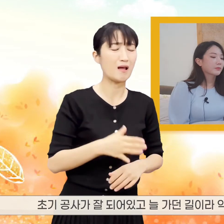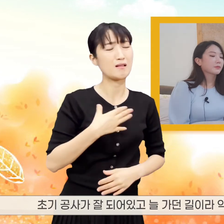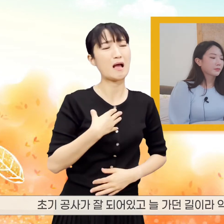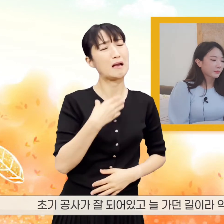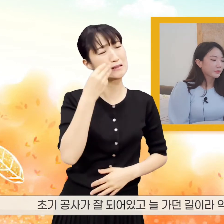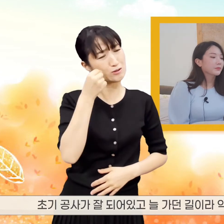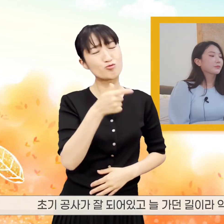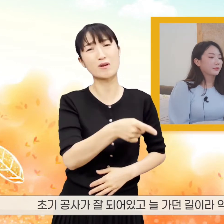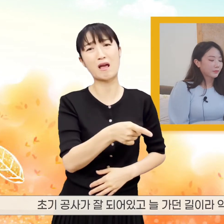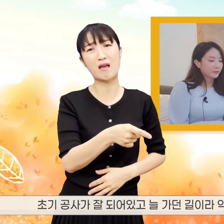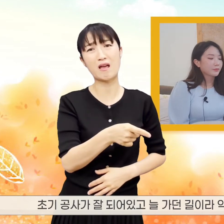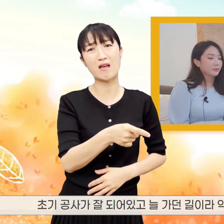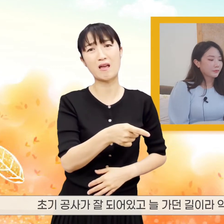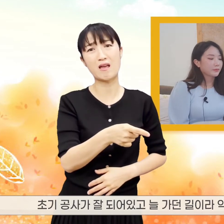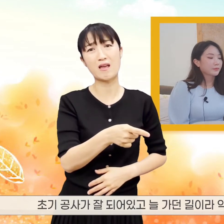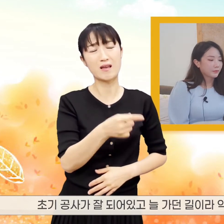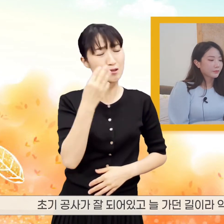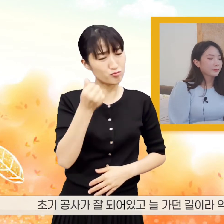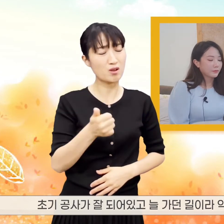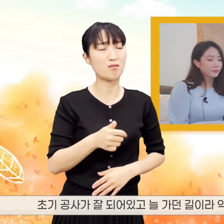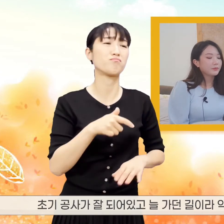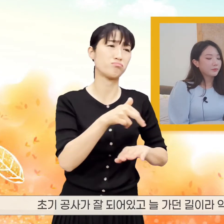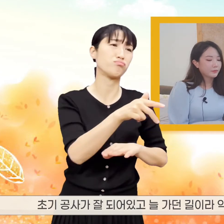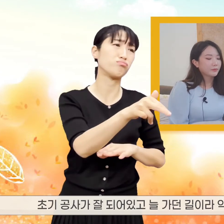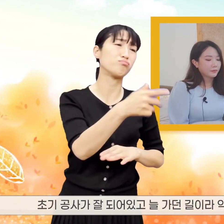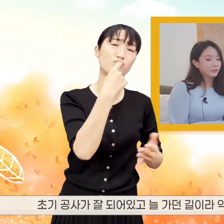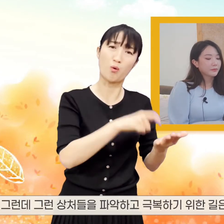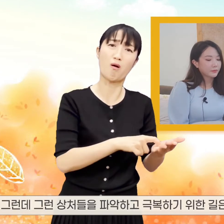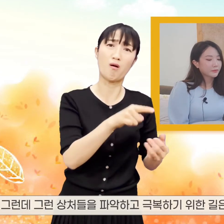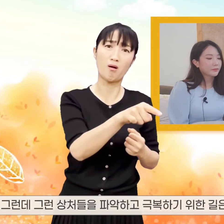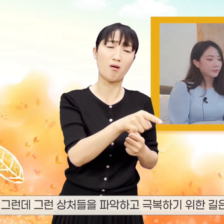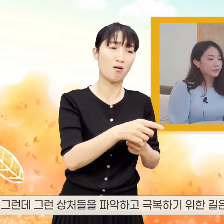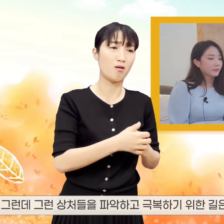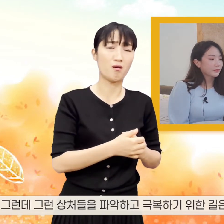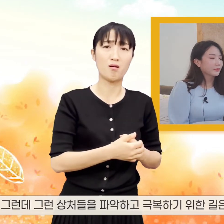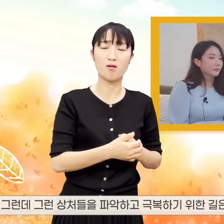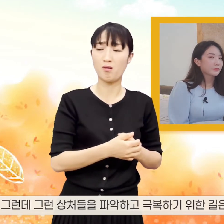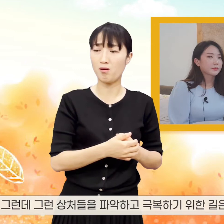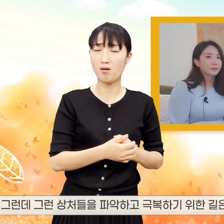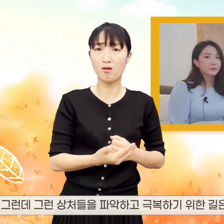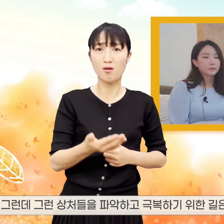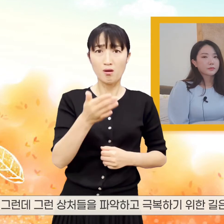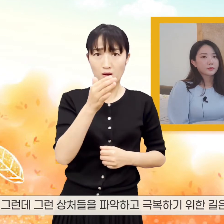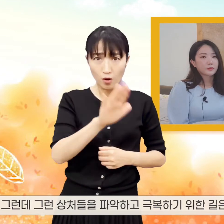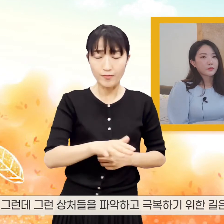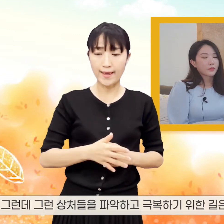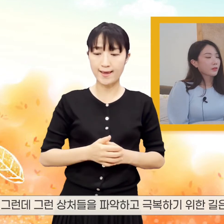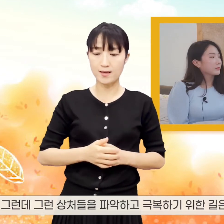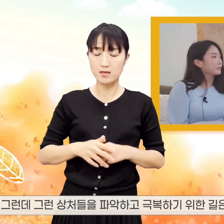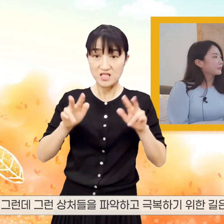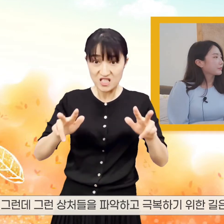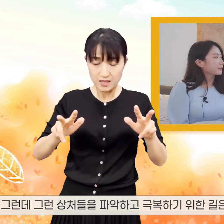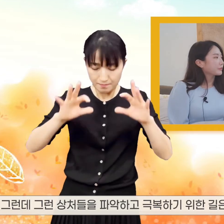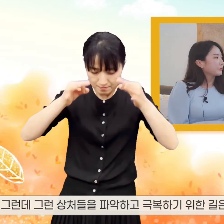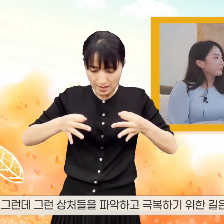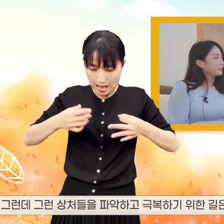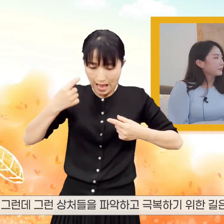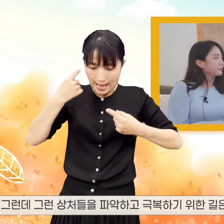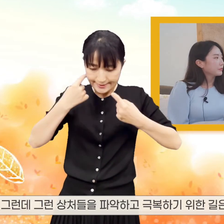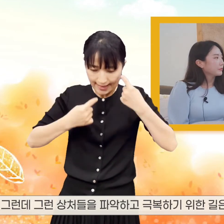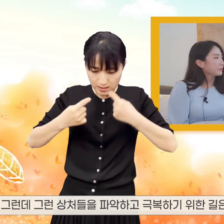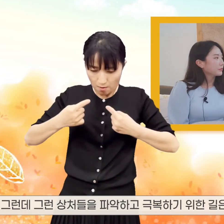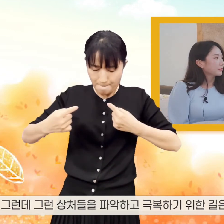되어 있고 늘 가던 길이라서 익숙한 길이 되어 있어요. 그런데 지금 이 상처들을